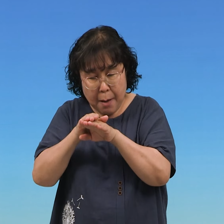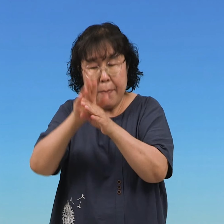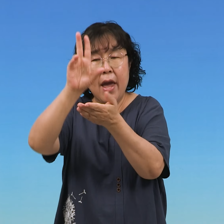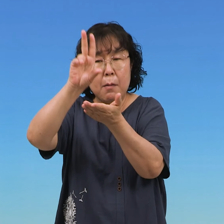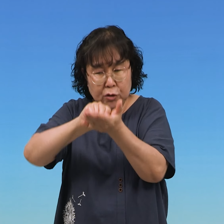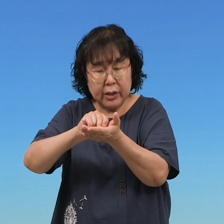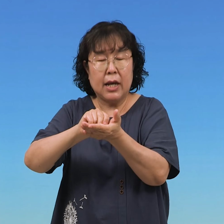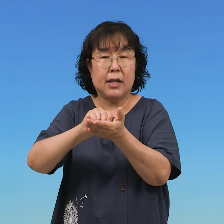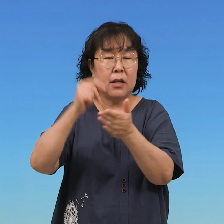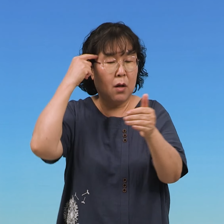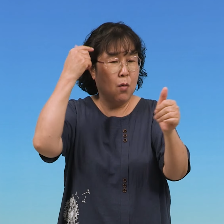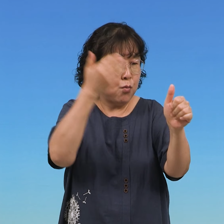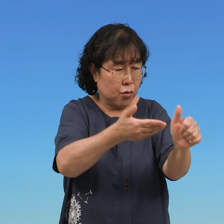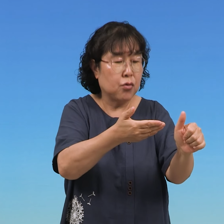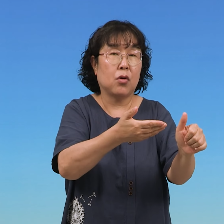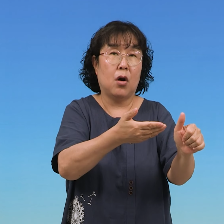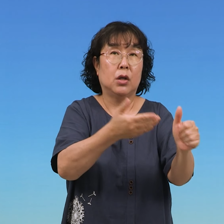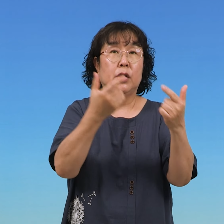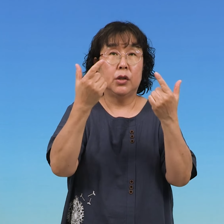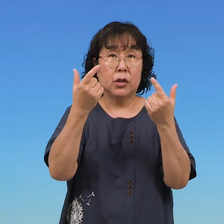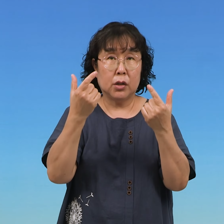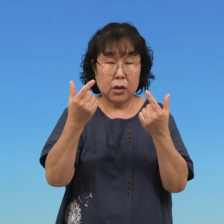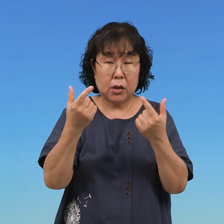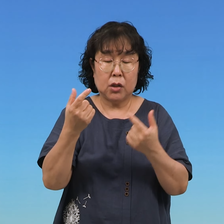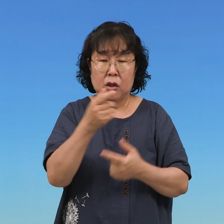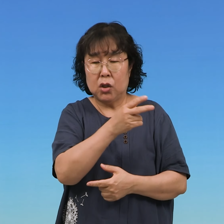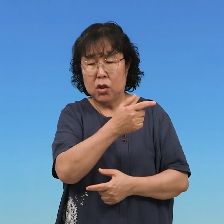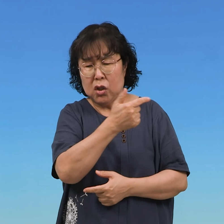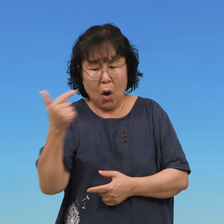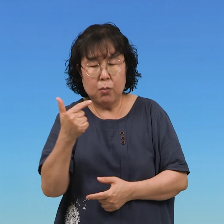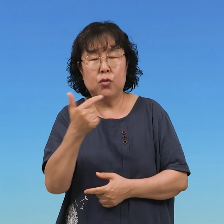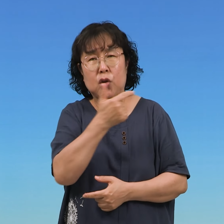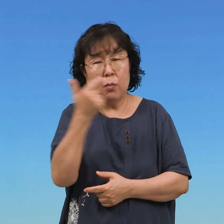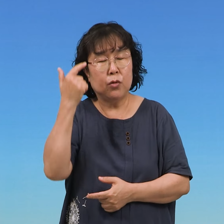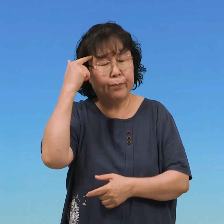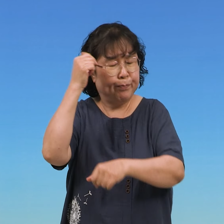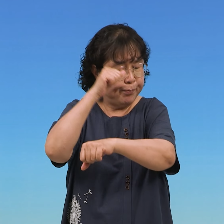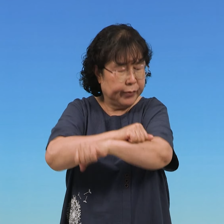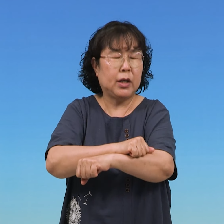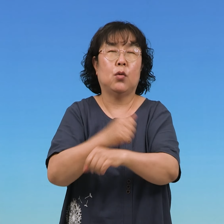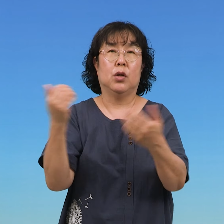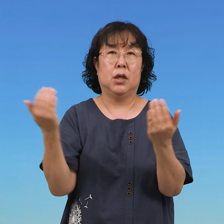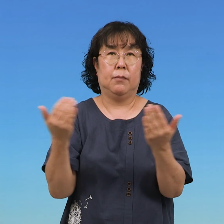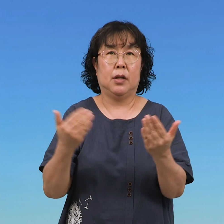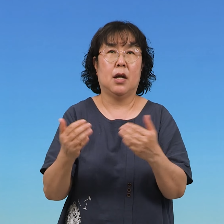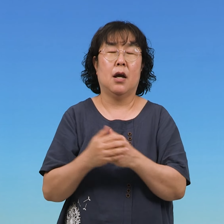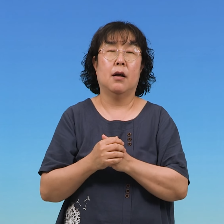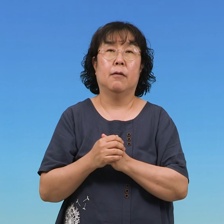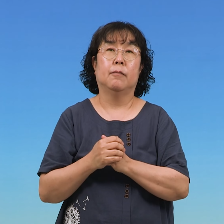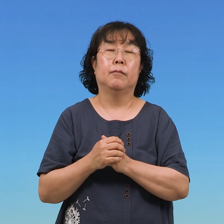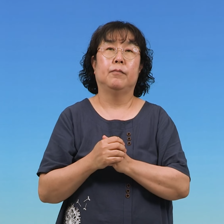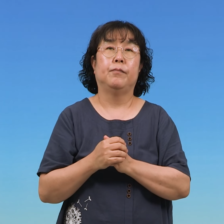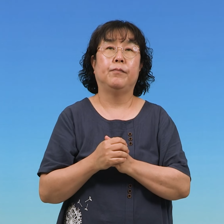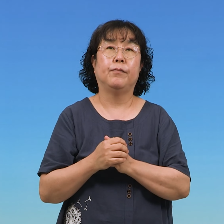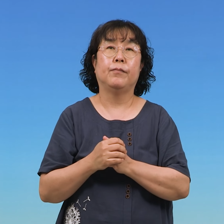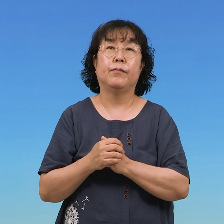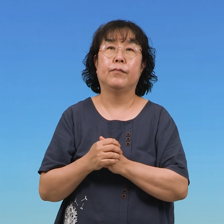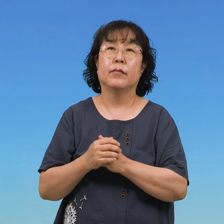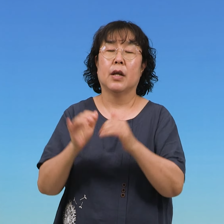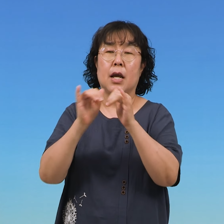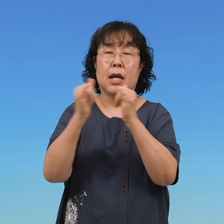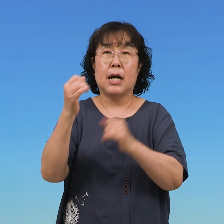예배 문제를 거론한 거는 너무나 지혜로운 거예요. 왜 그렇습니까? 여러분, 이 예배 문제,